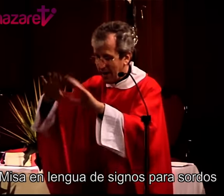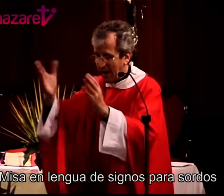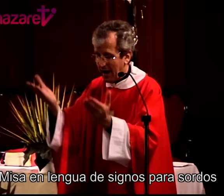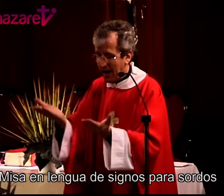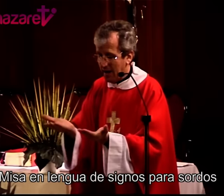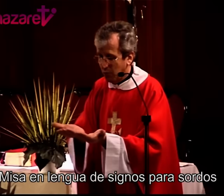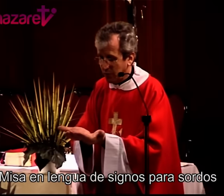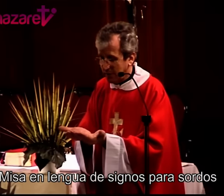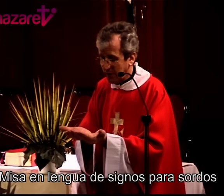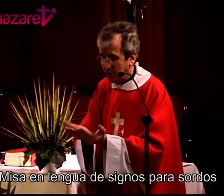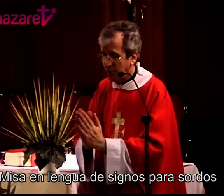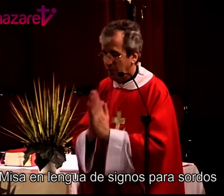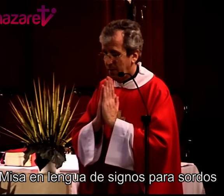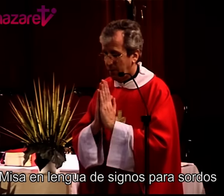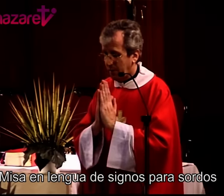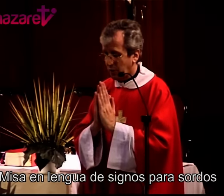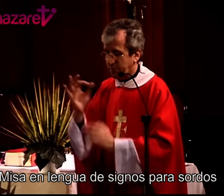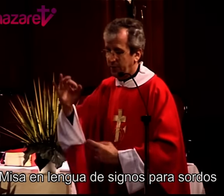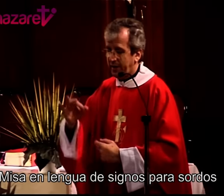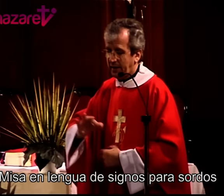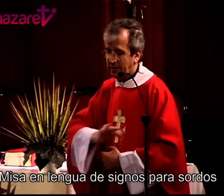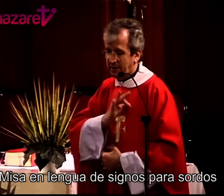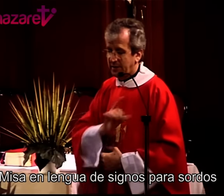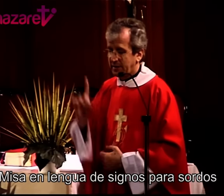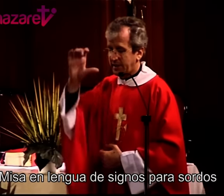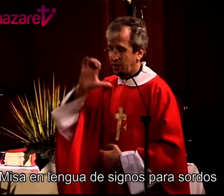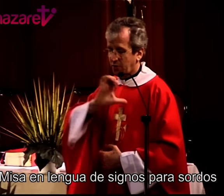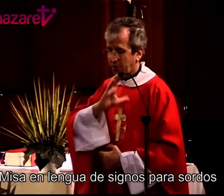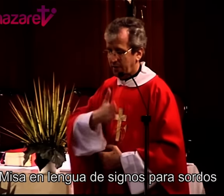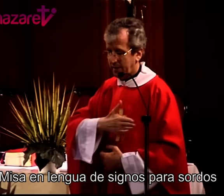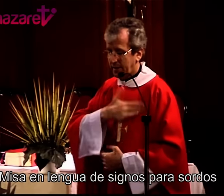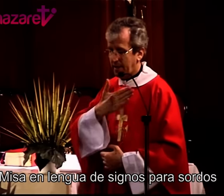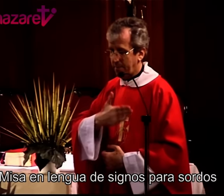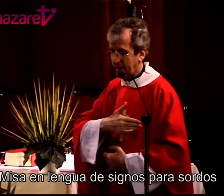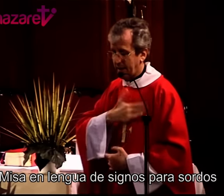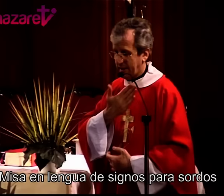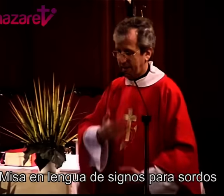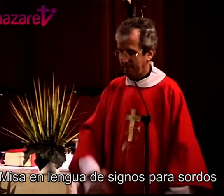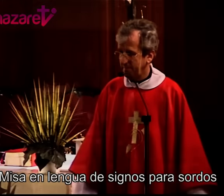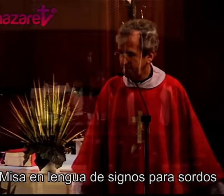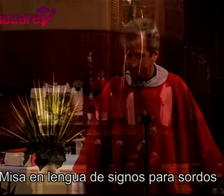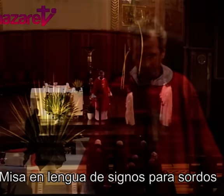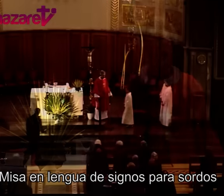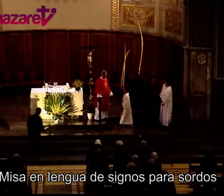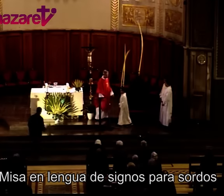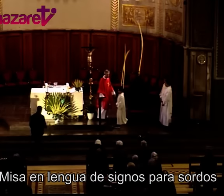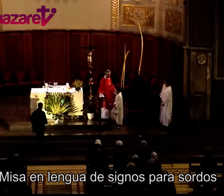llegue al mundo entero. Podemos responder: Señor, ten piedad.